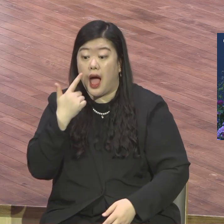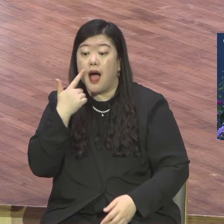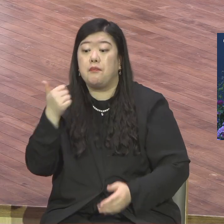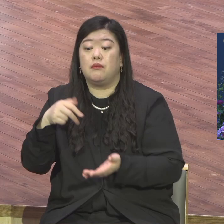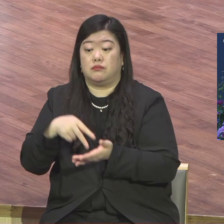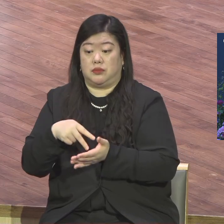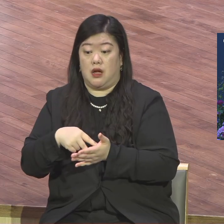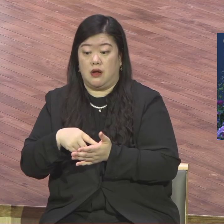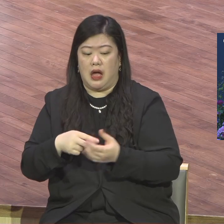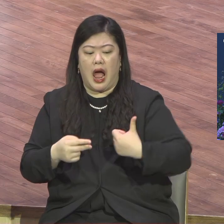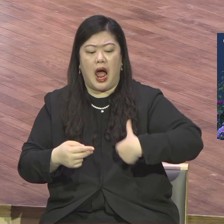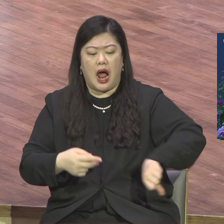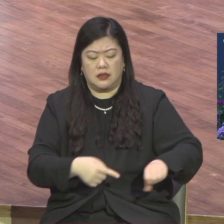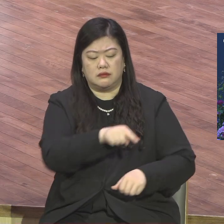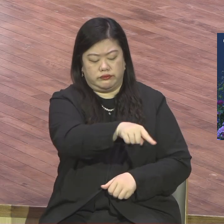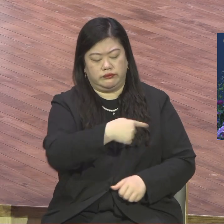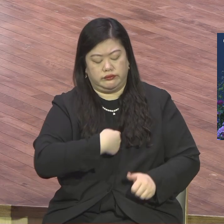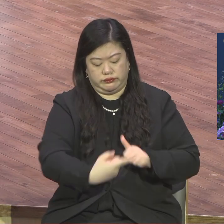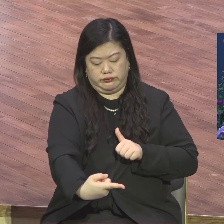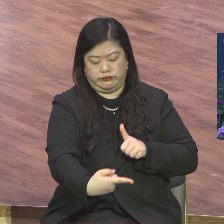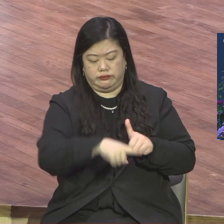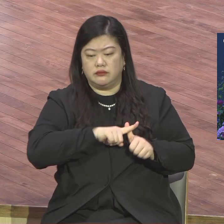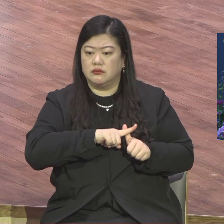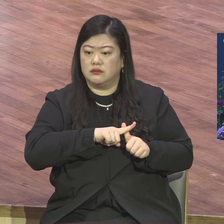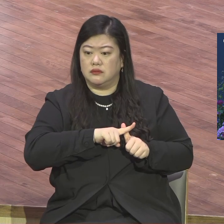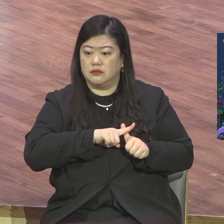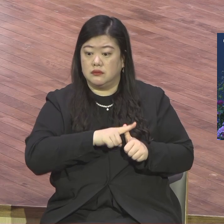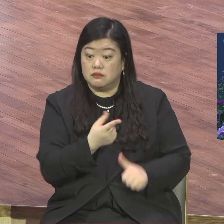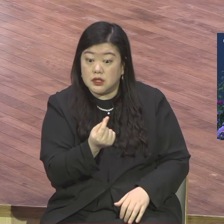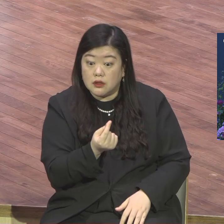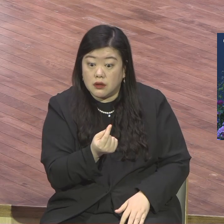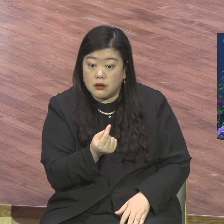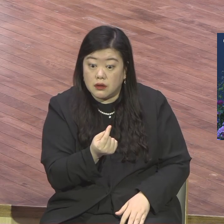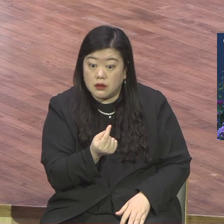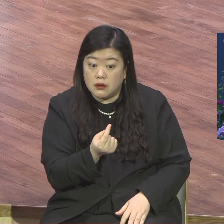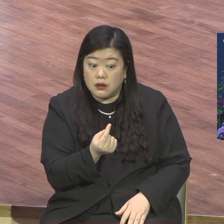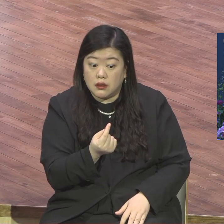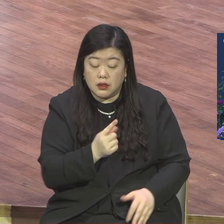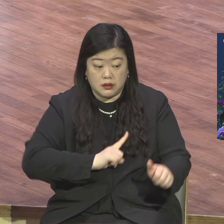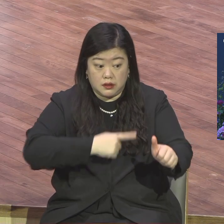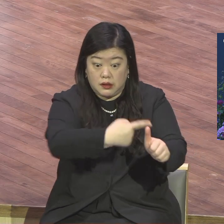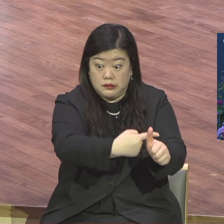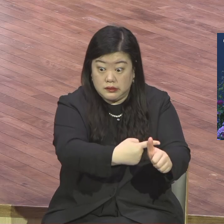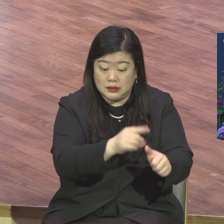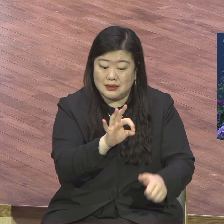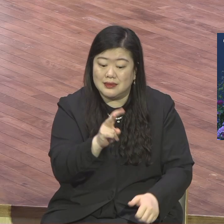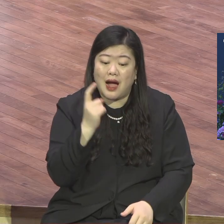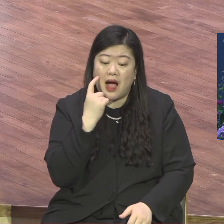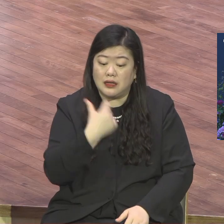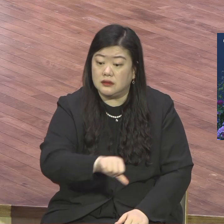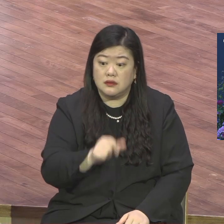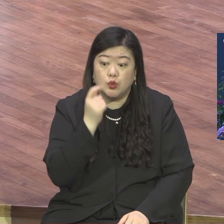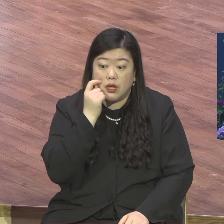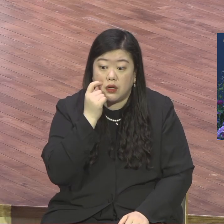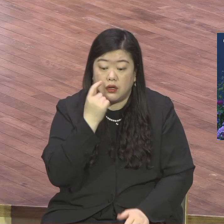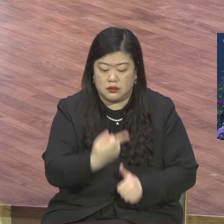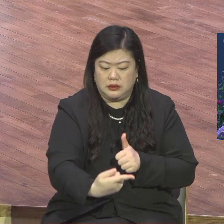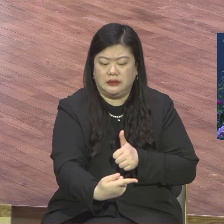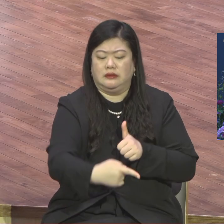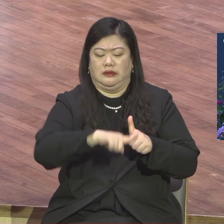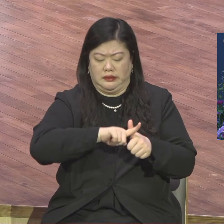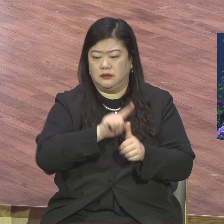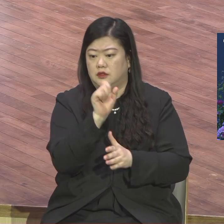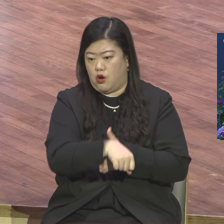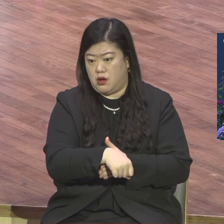주셨다. 다시 말해 은혜를 강조하고 있는 은혜. 하나님 은혜가 임했다. 그리고 하나님께서 친히 오셔서 이들의